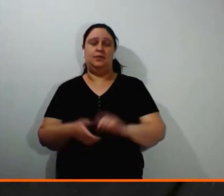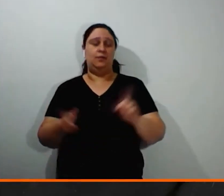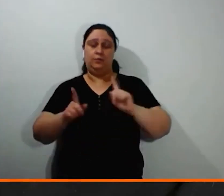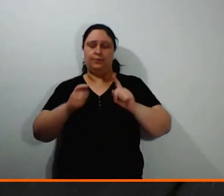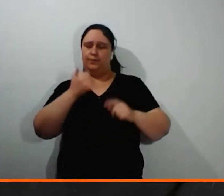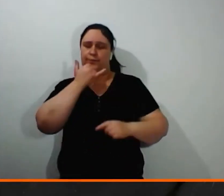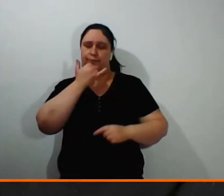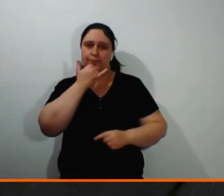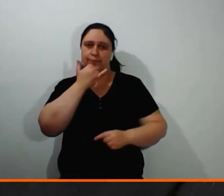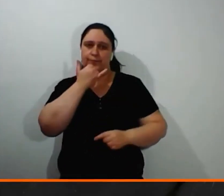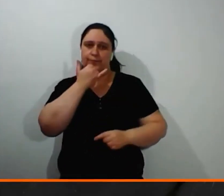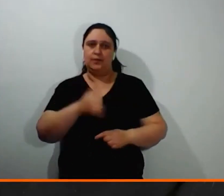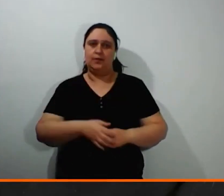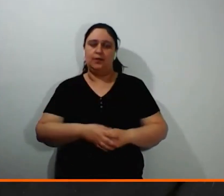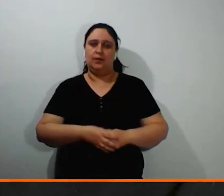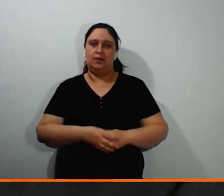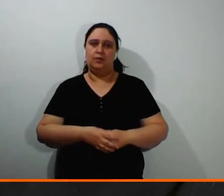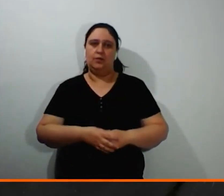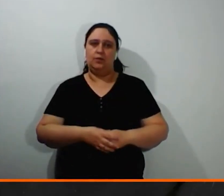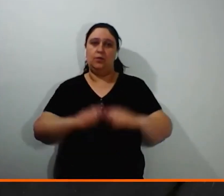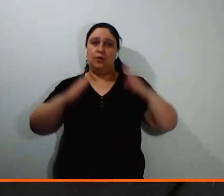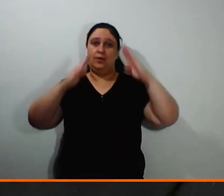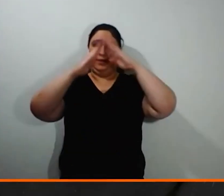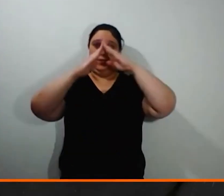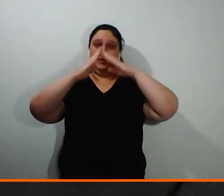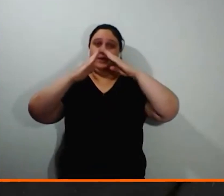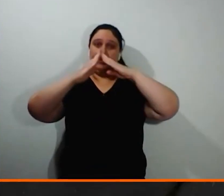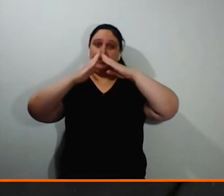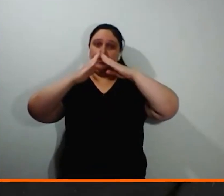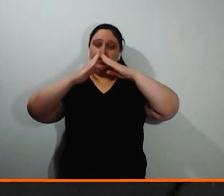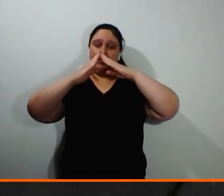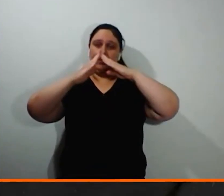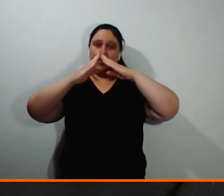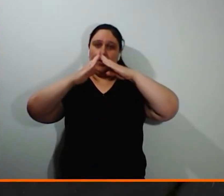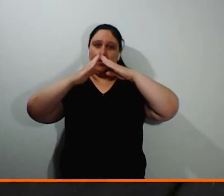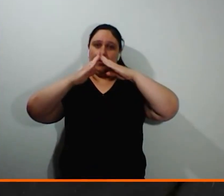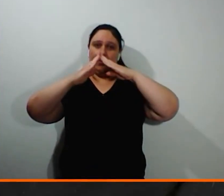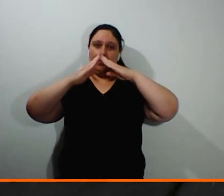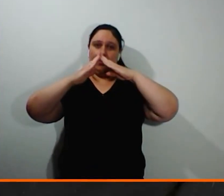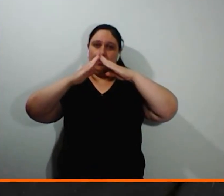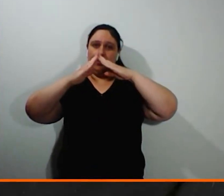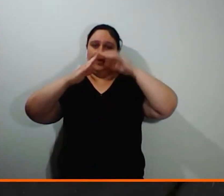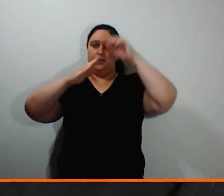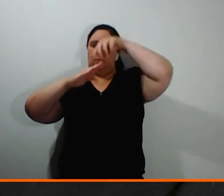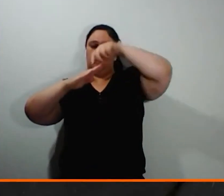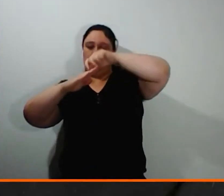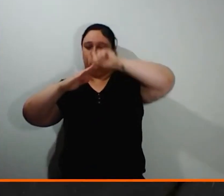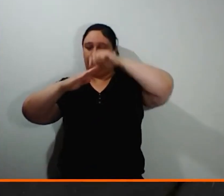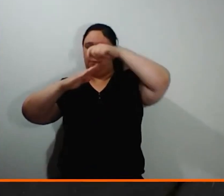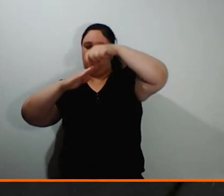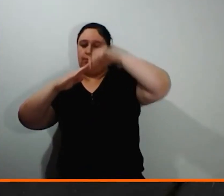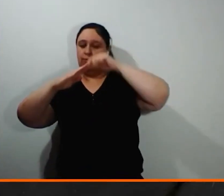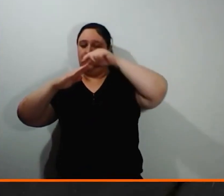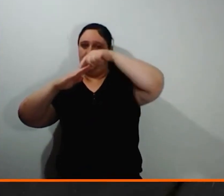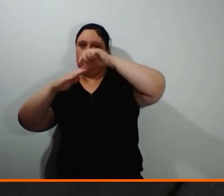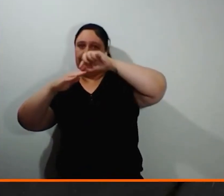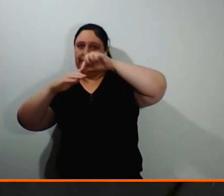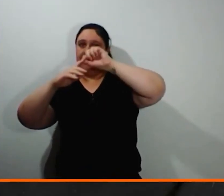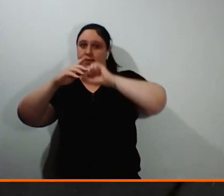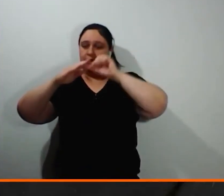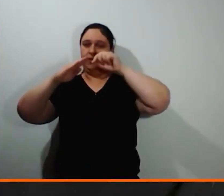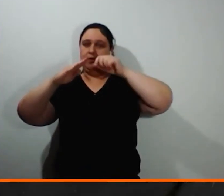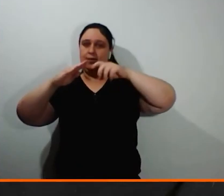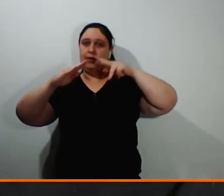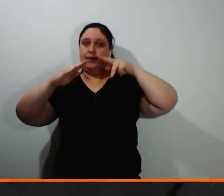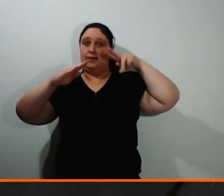desceram um paralítico, os amigos dele, do teto, fizeram um buraco no teto, desceram ele, e o Senhor